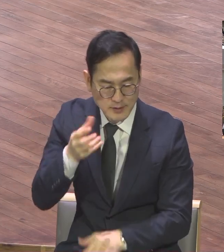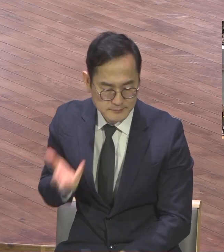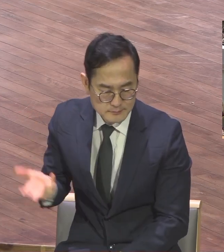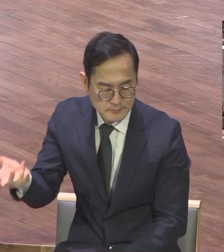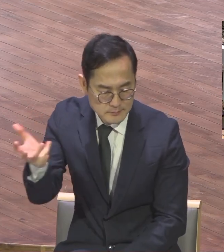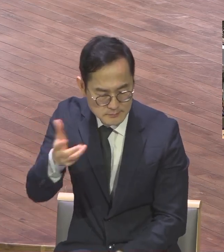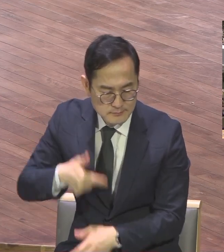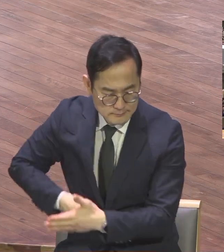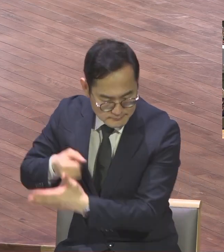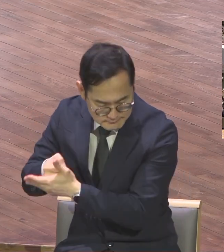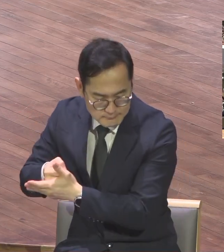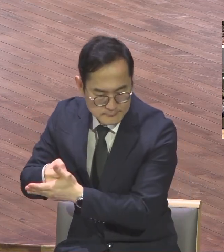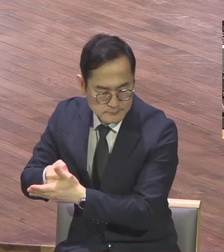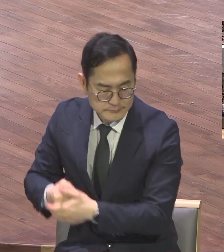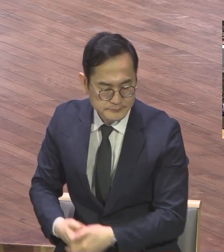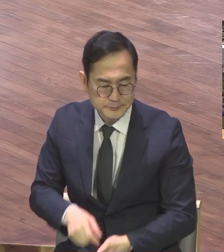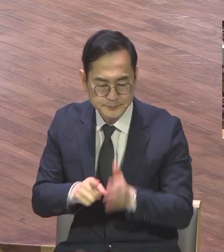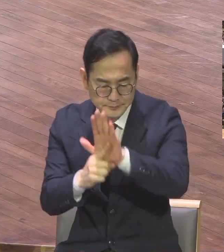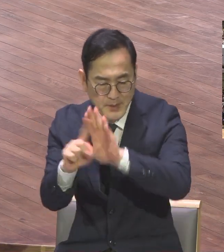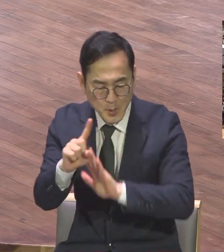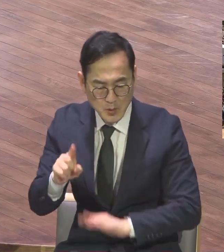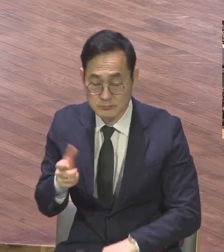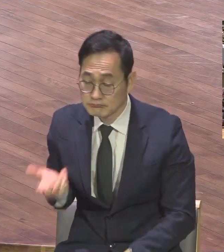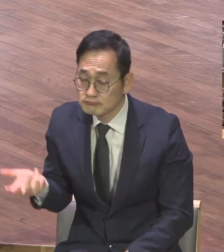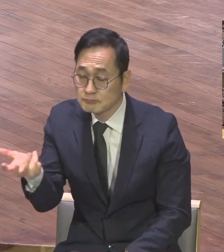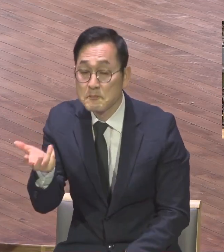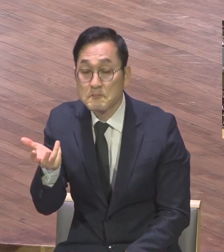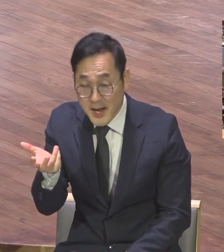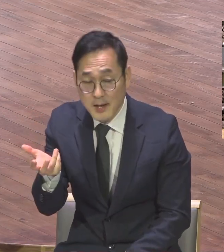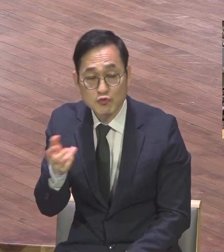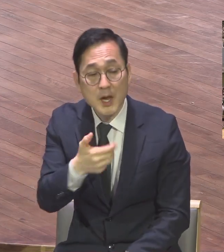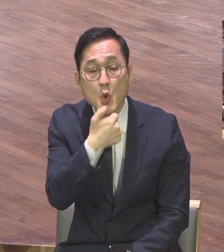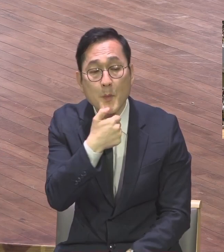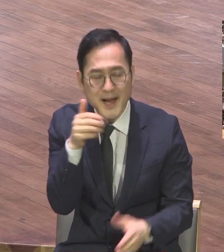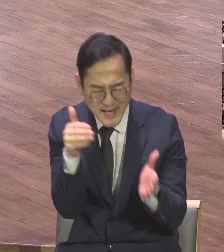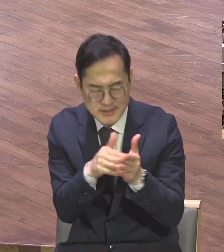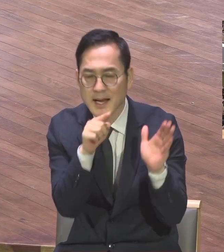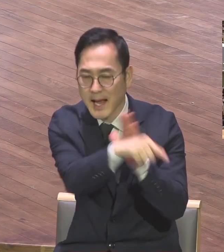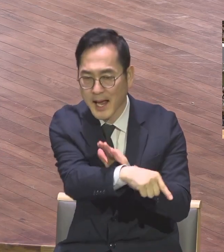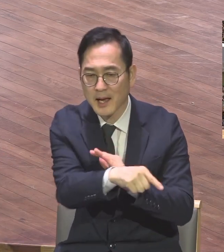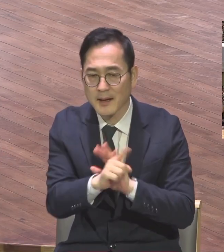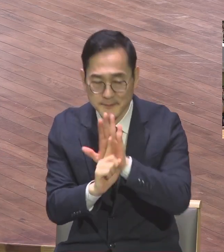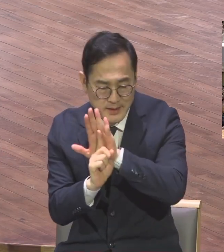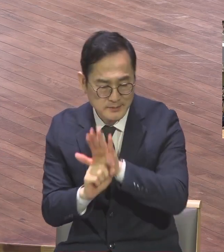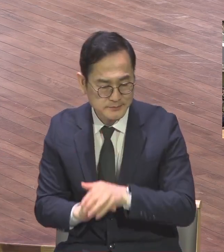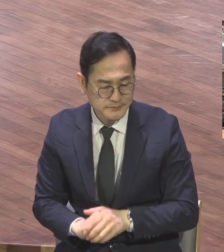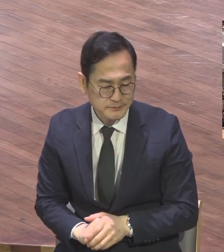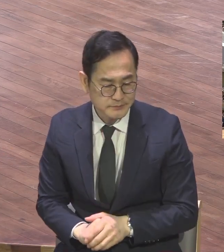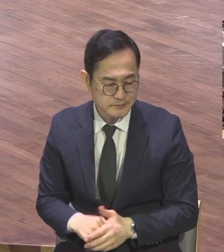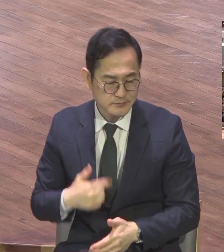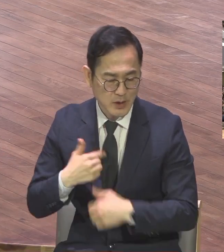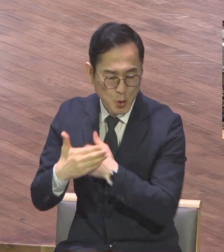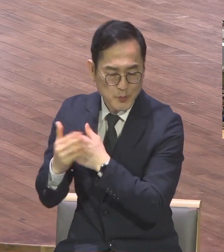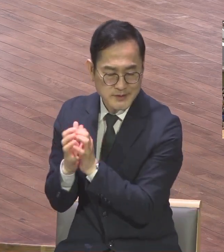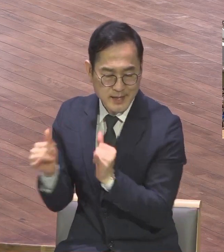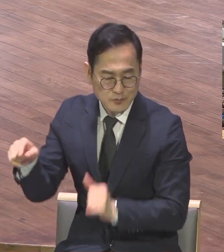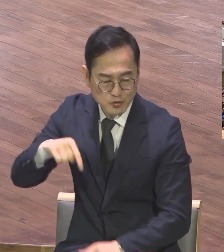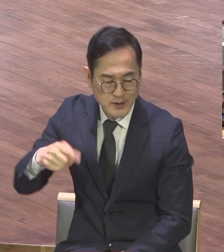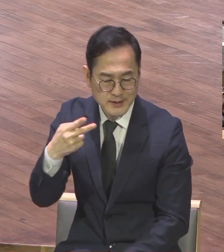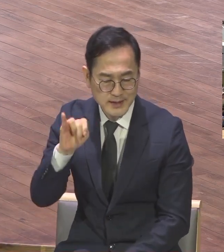가기로 작정하여 이르되 내가 거기 갔다가 후에 로마도 보아야 하리라 하고 자기를 돕는 사람